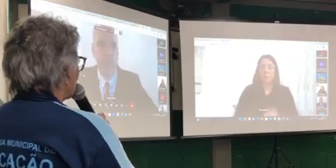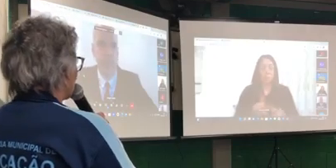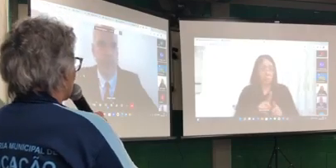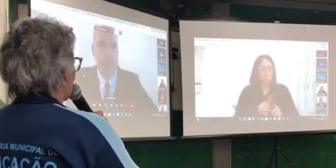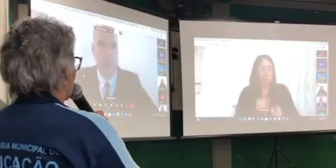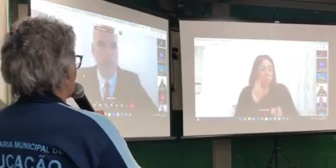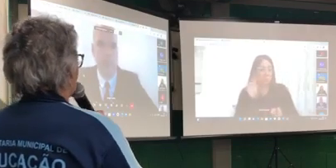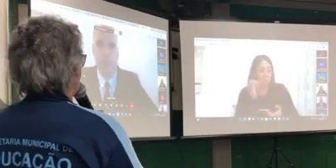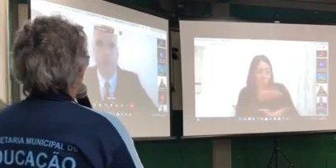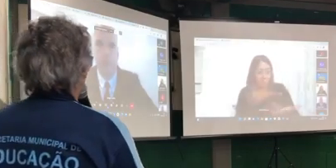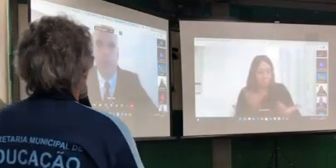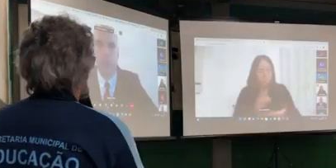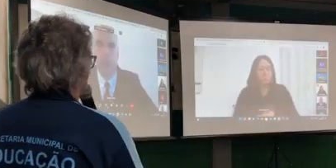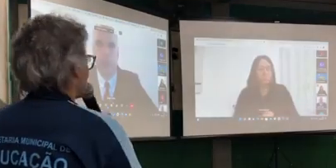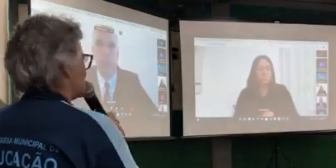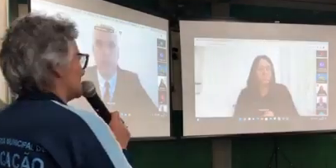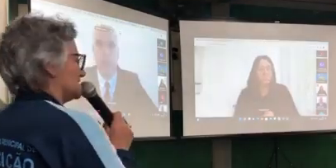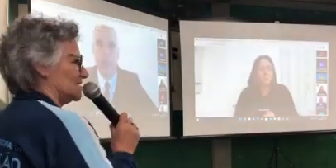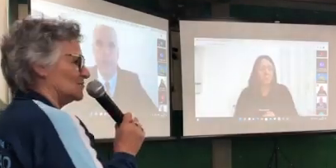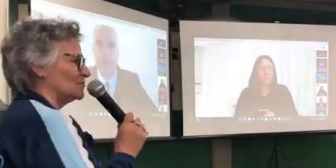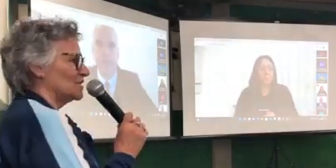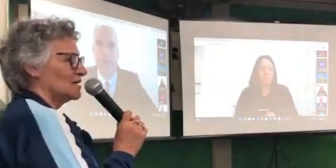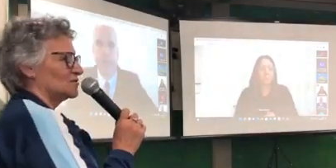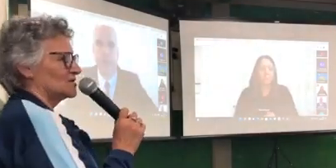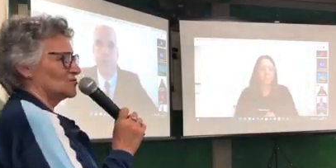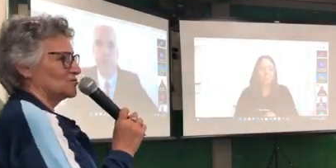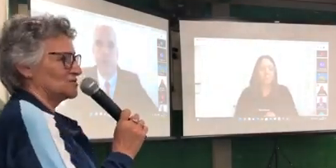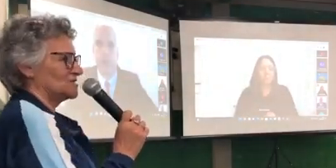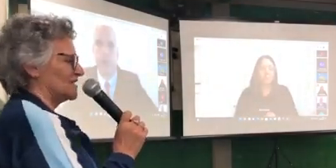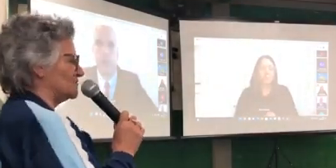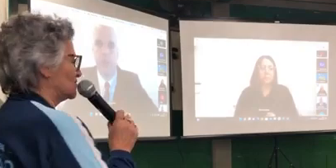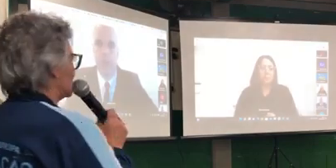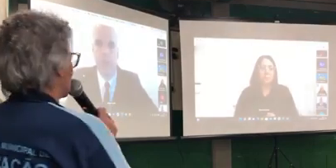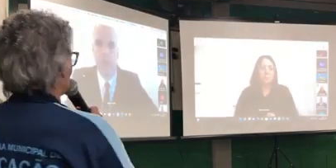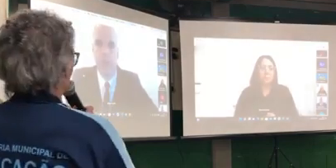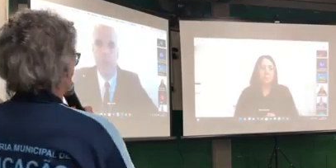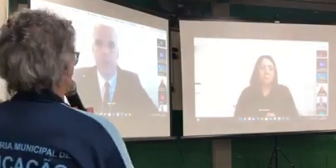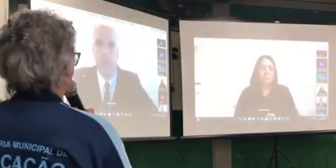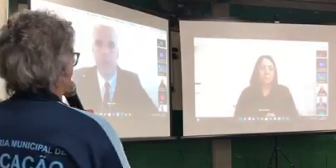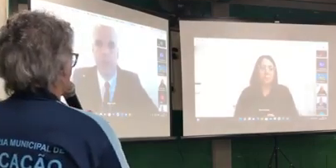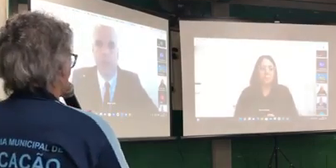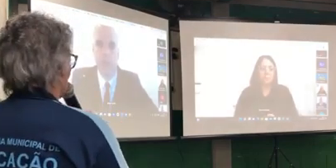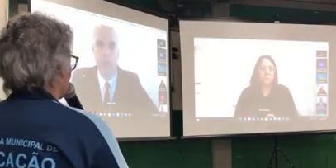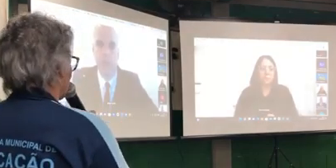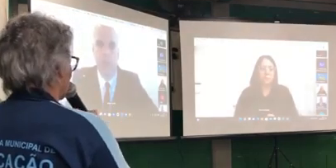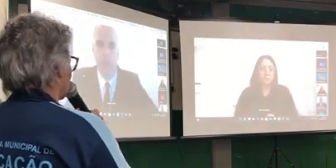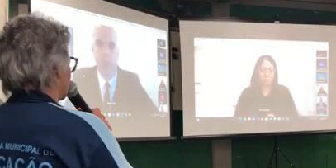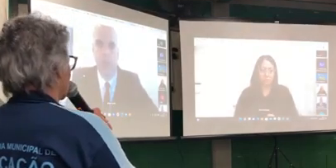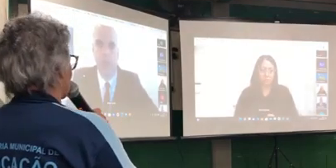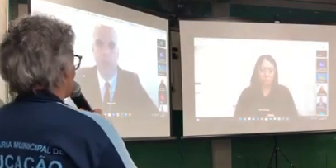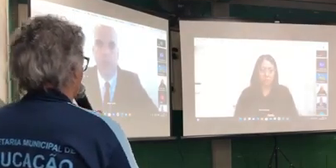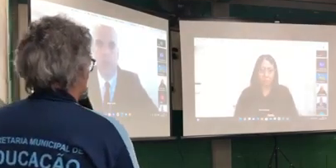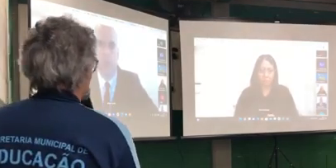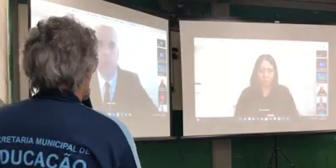muito a sua participação. Nós hoje estamos com os alunos aqui da Escola de Santa Maria, da